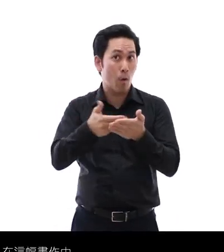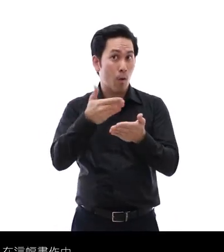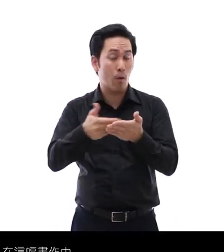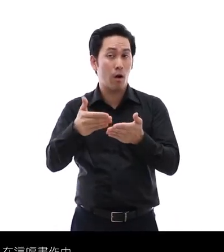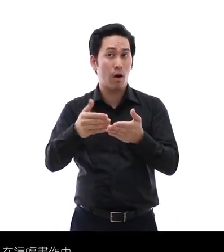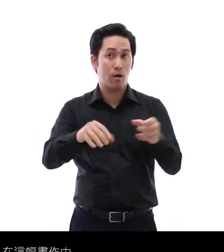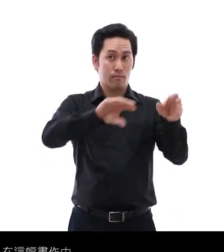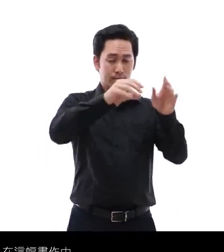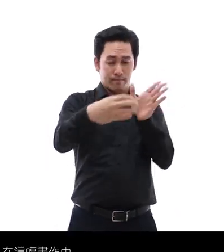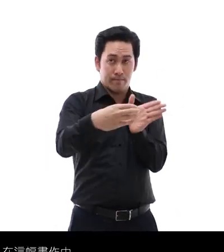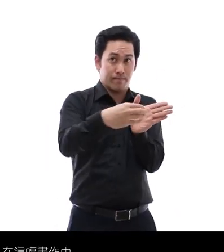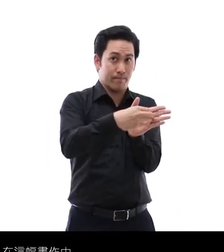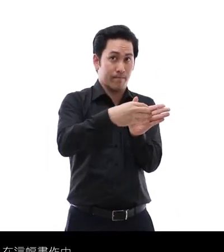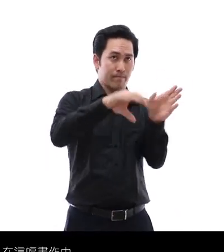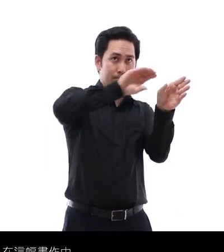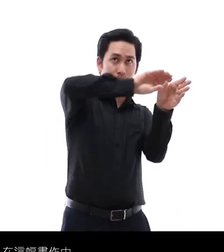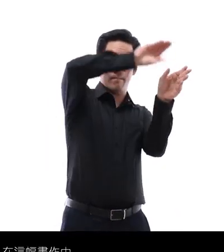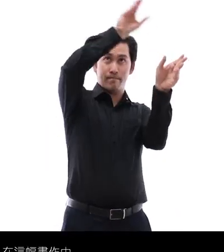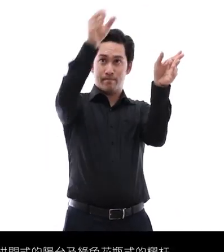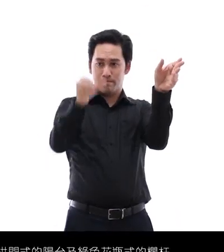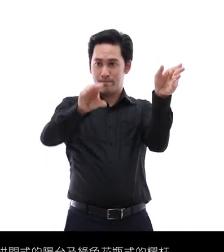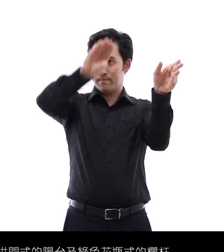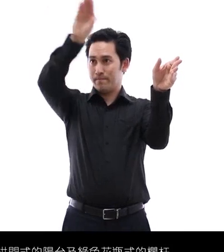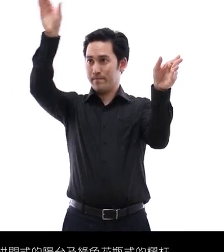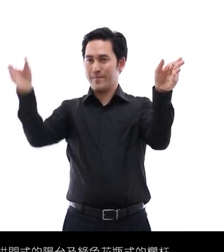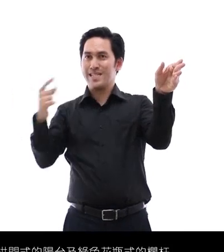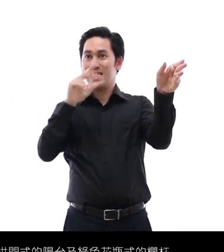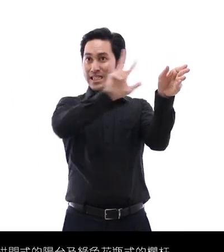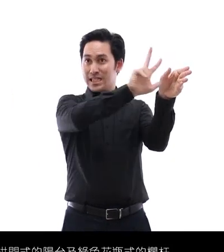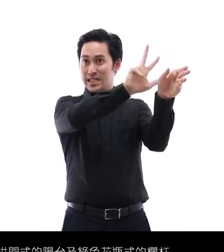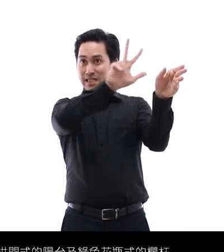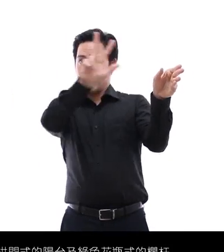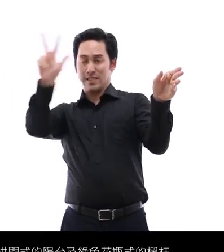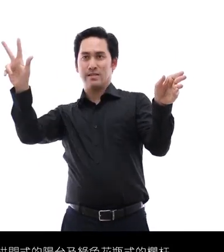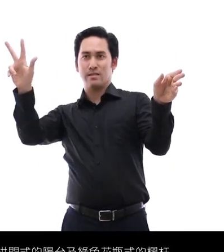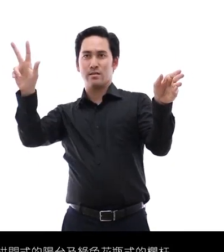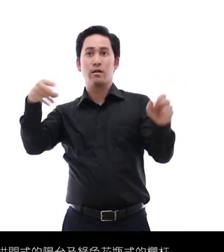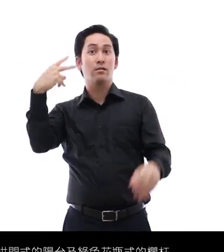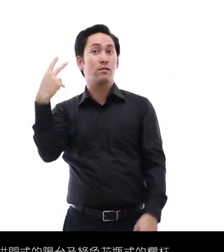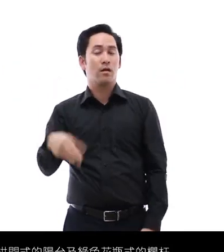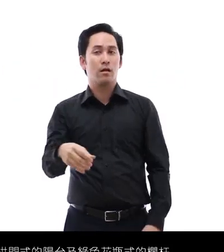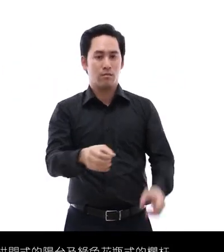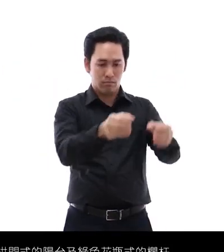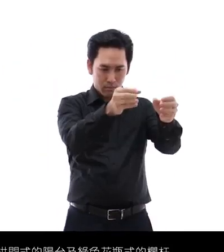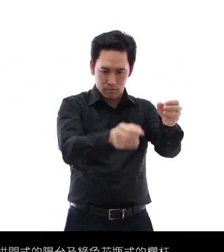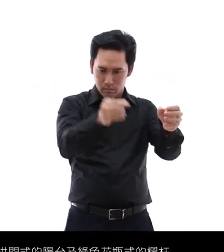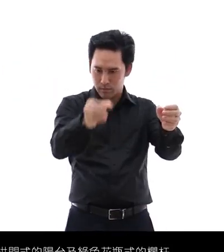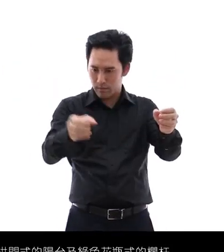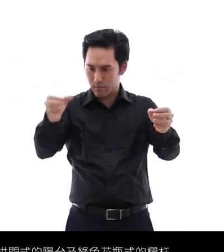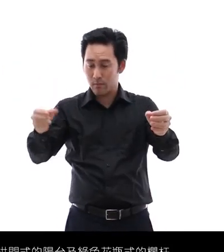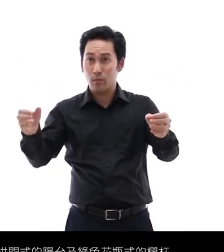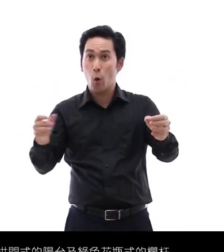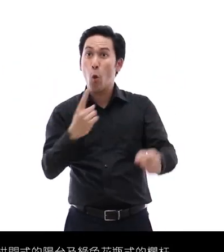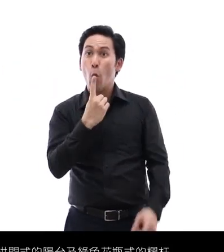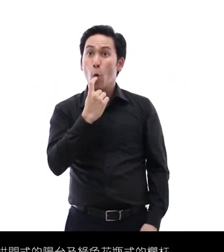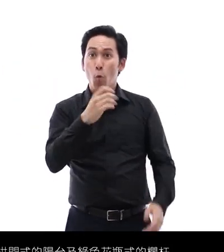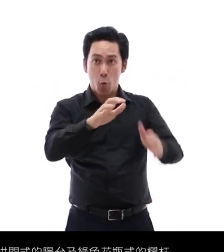在这幅画作中，严水龙描绘了白色拱门式的阳台及绿色花瓶式的栏